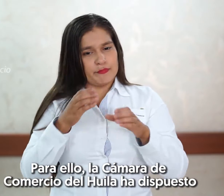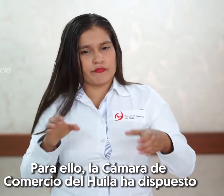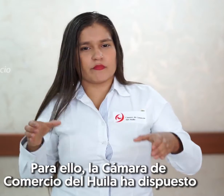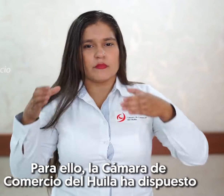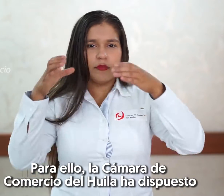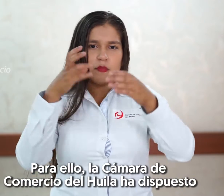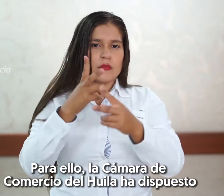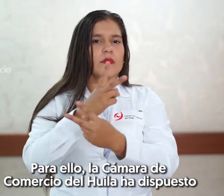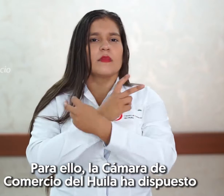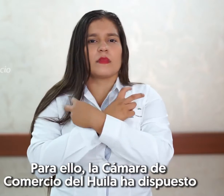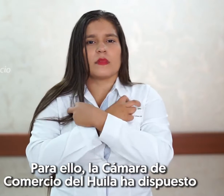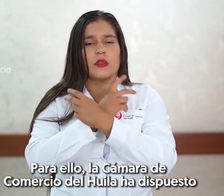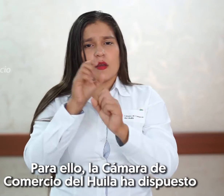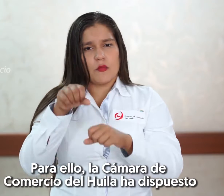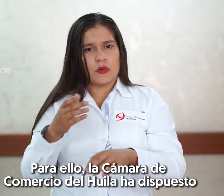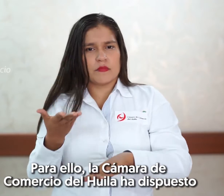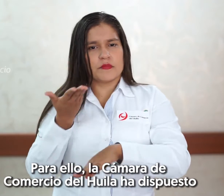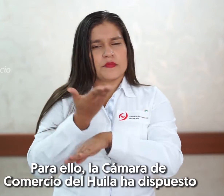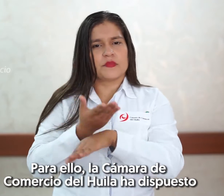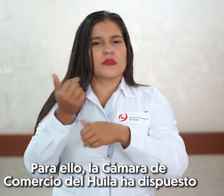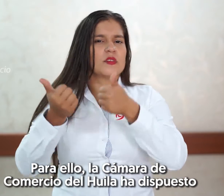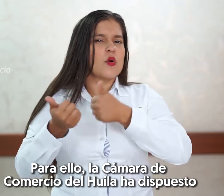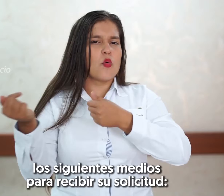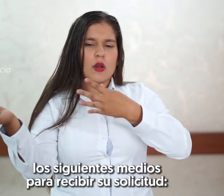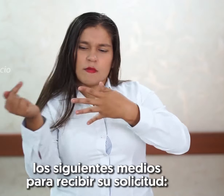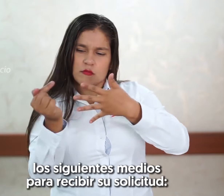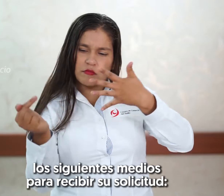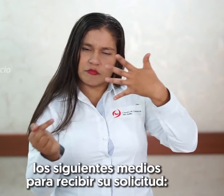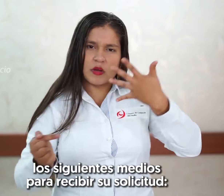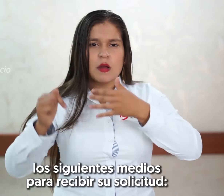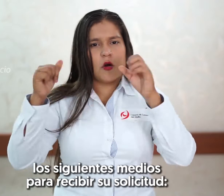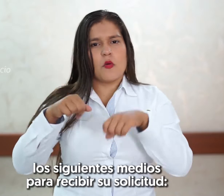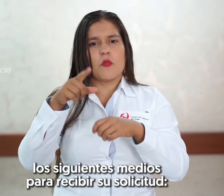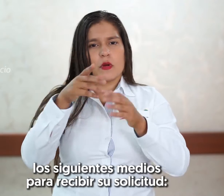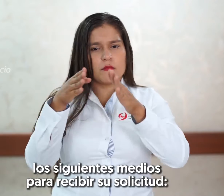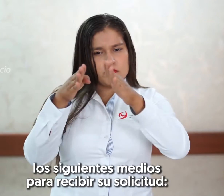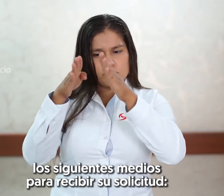Cámara de Comercio del Huila ha dispuesto los siguientes medios para recibir su solicitud.